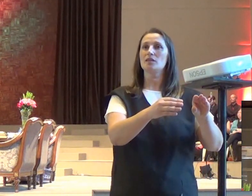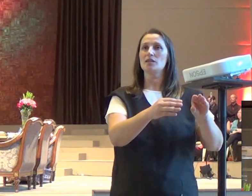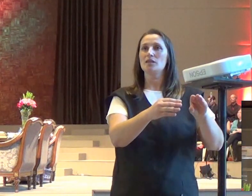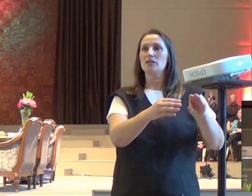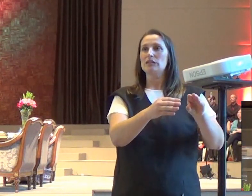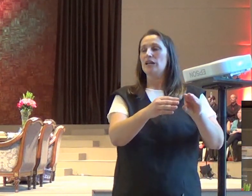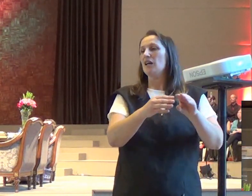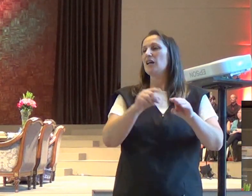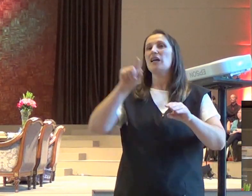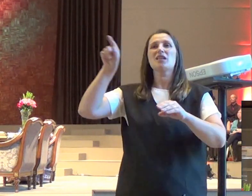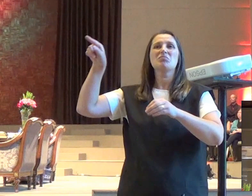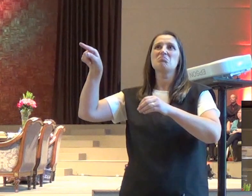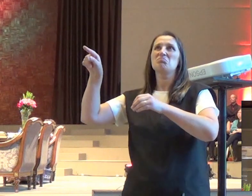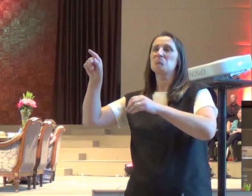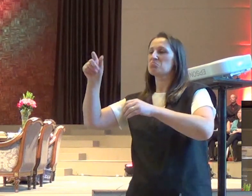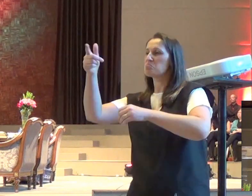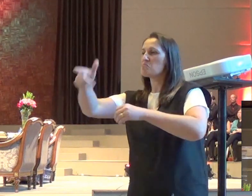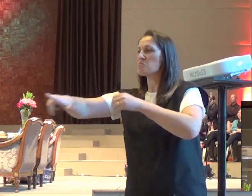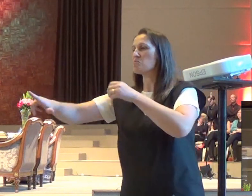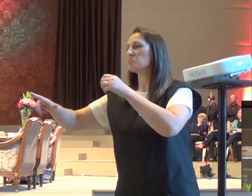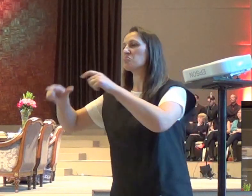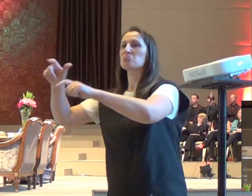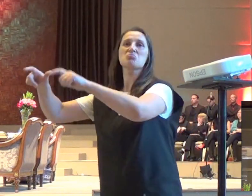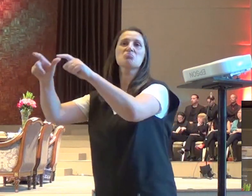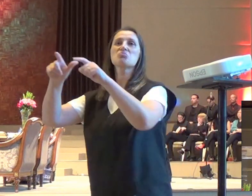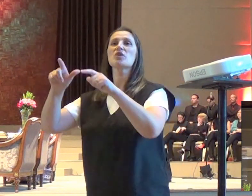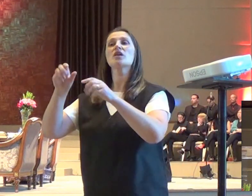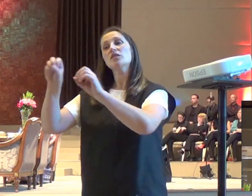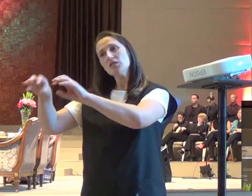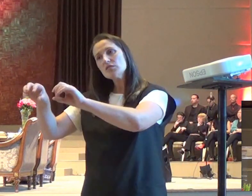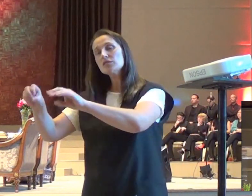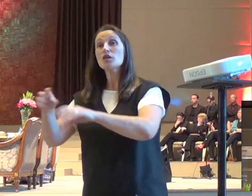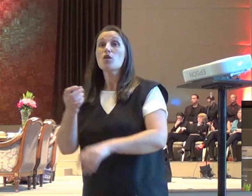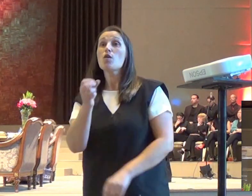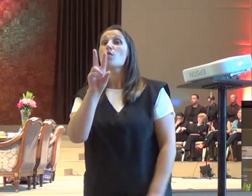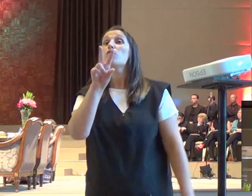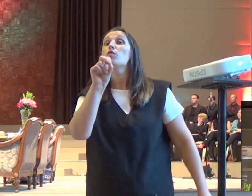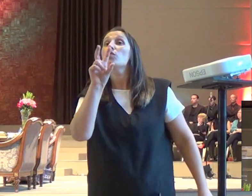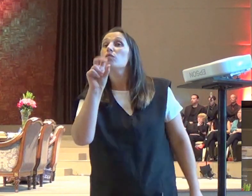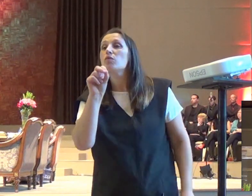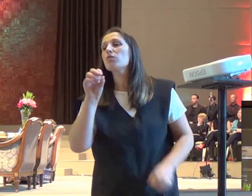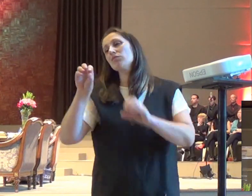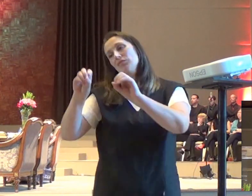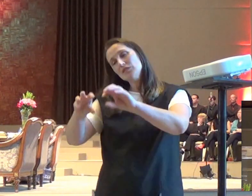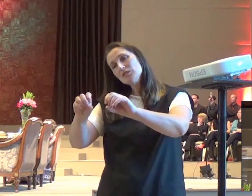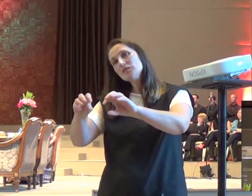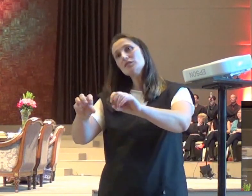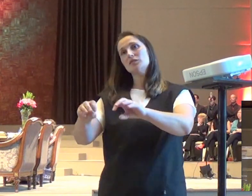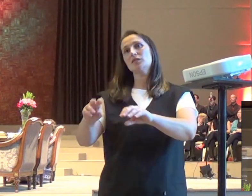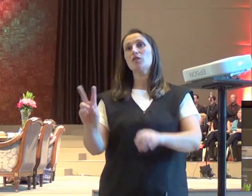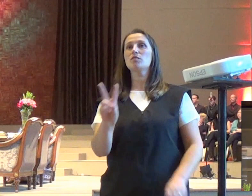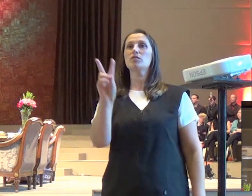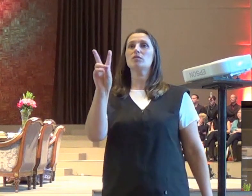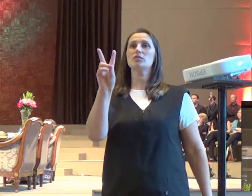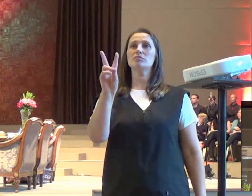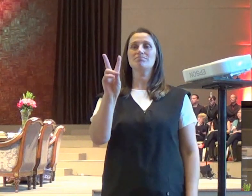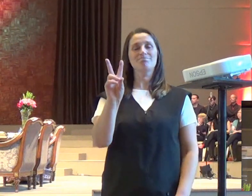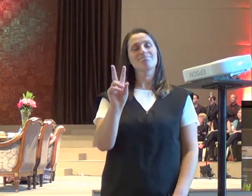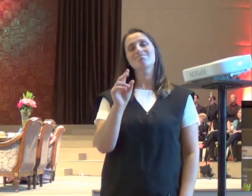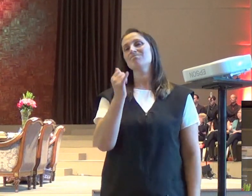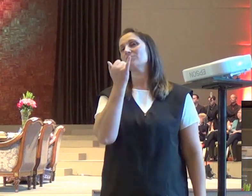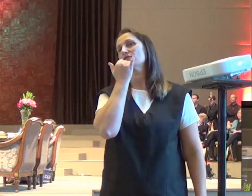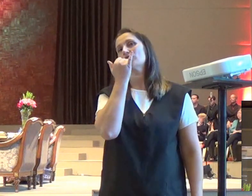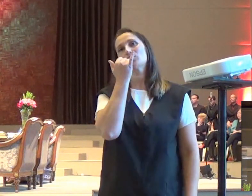esportiva vai ensinar a viver, que o vovô e a vovó vão ensinar a viver. Vovô e vovó não vão